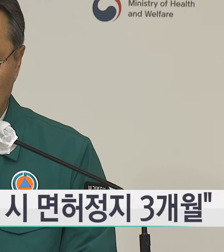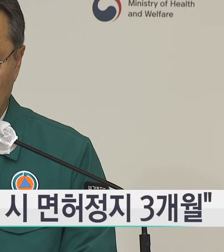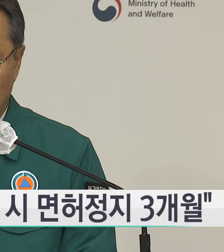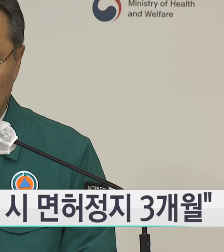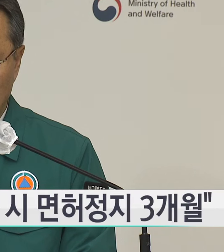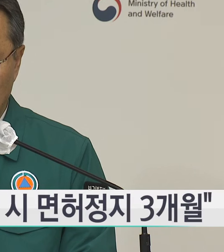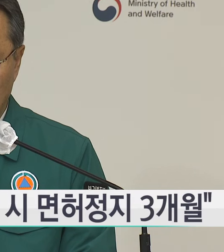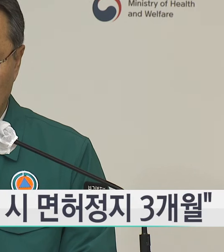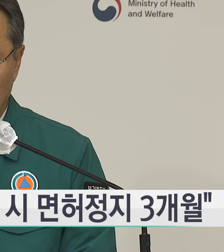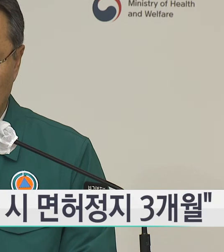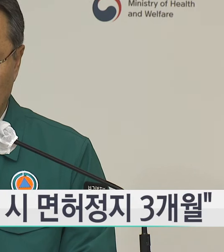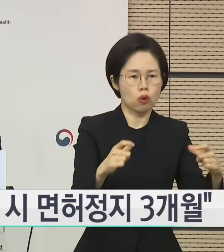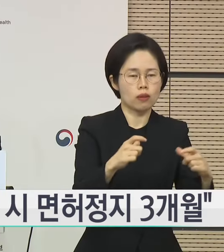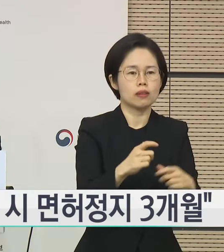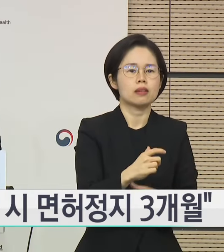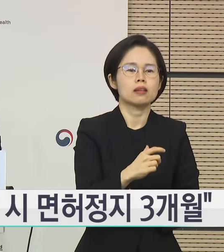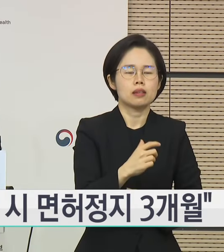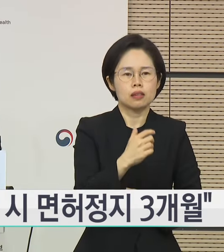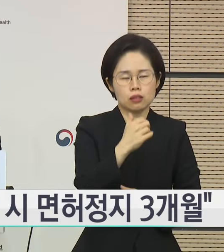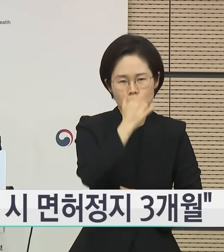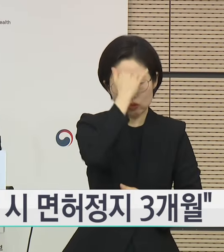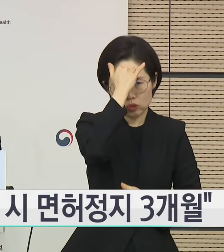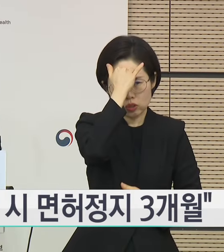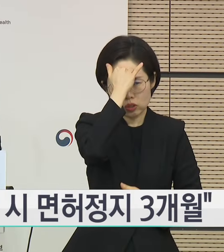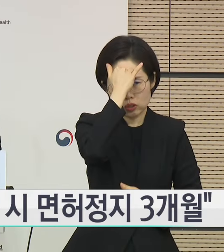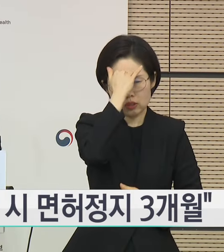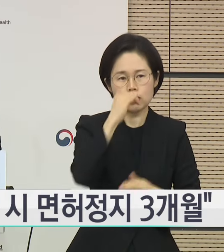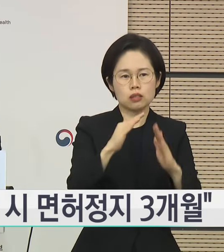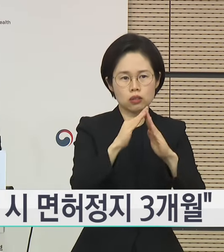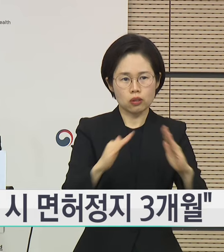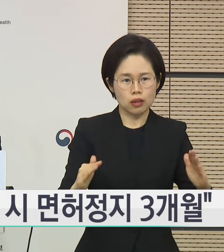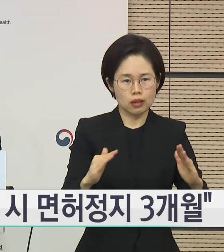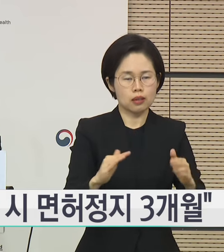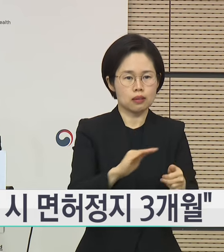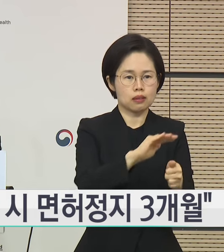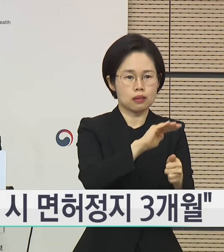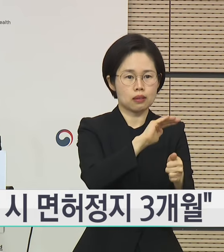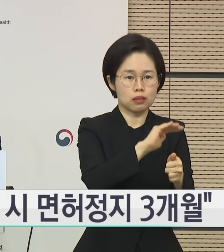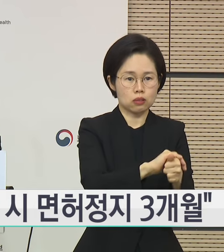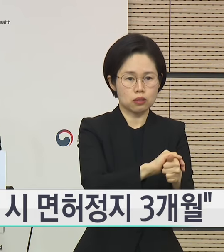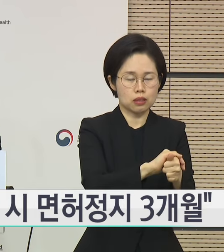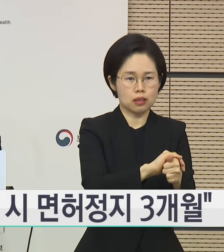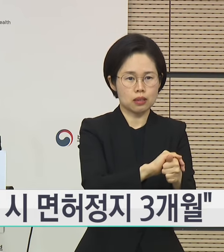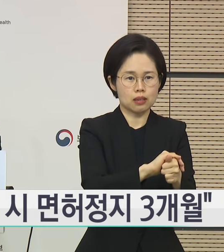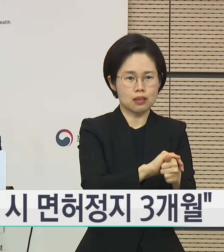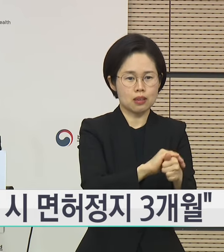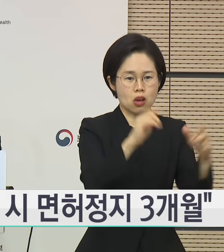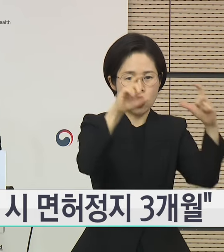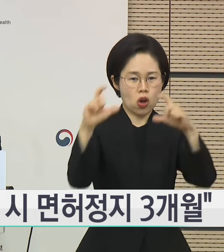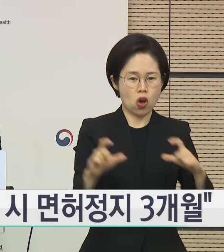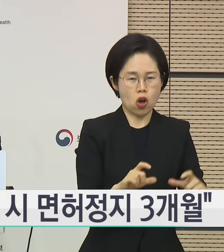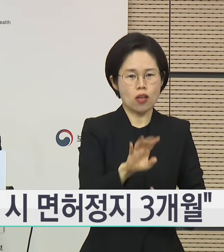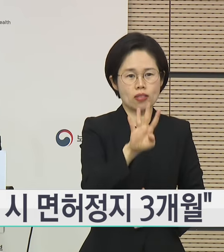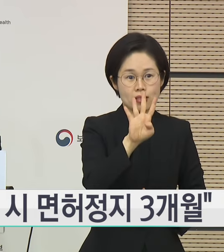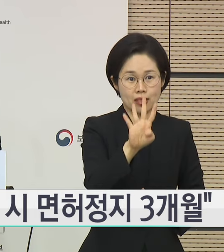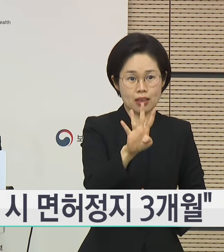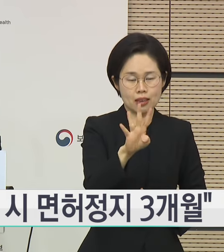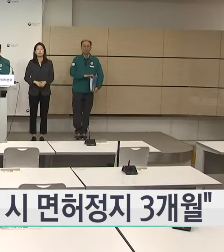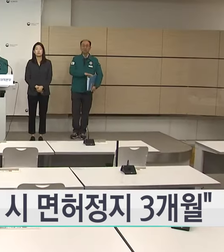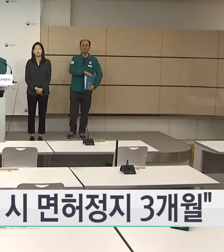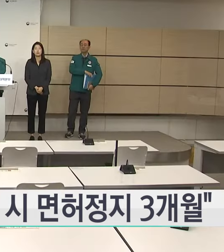업무 개시 명령을 위반하면 3개월 면허 정지 처분이 불가피하다며 전문이 자격 취득 시기가 1년 이상